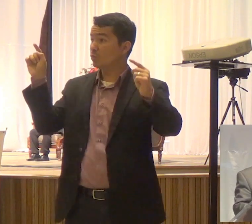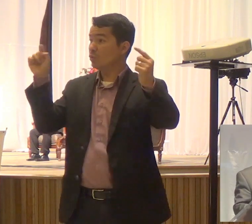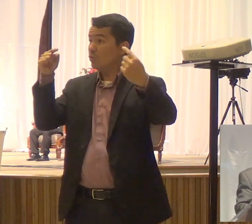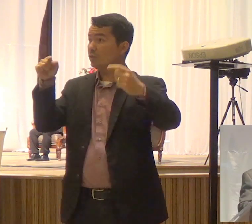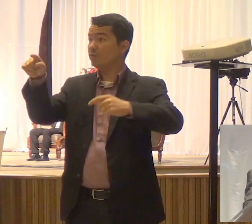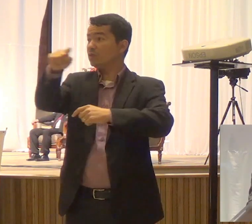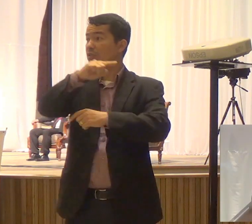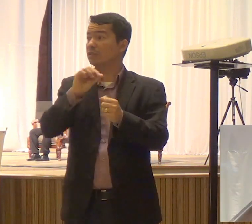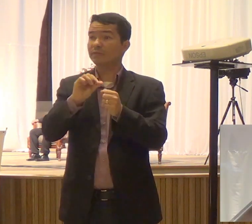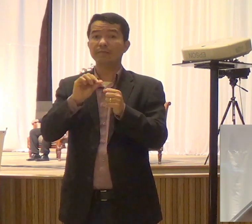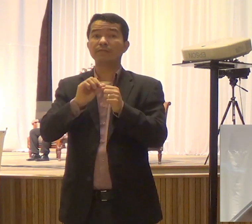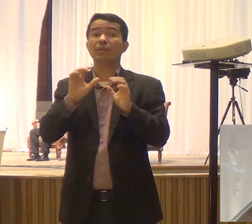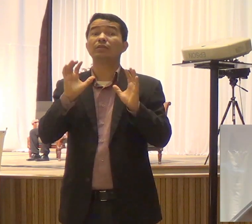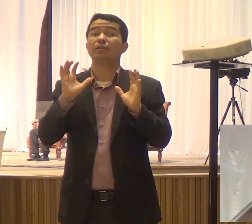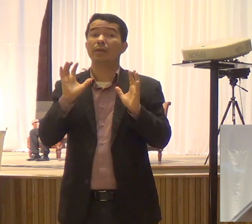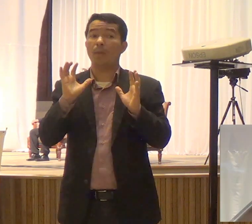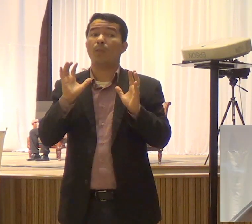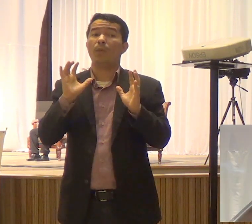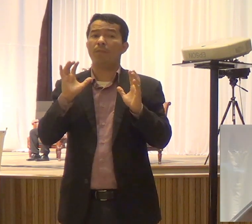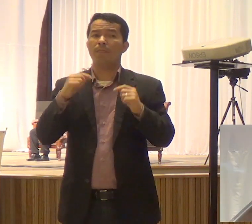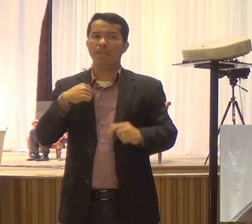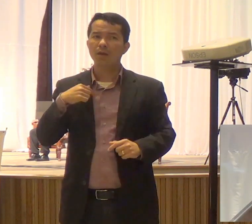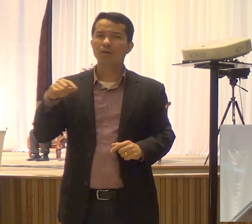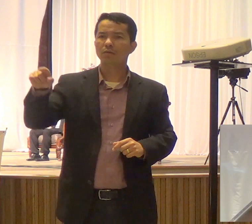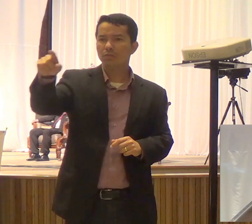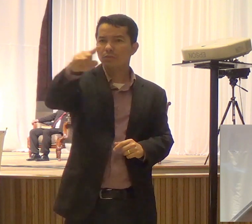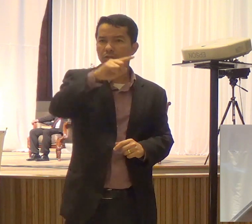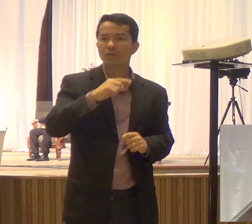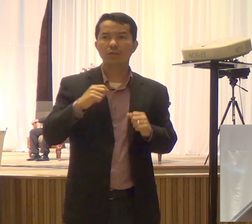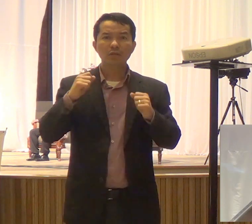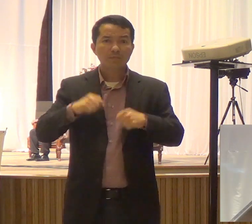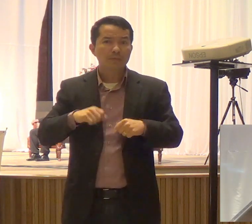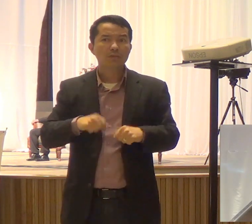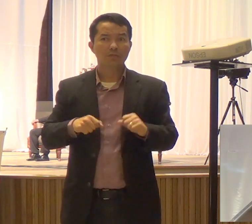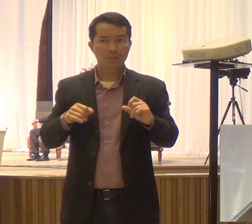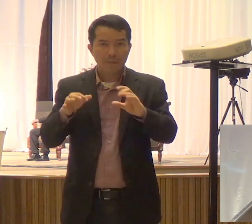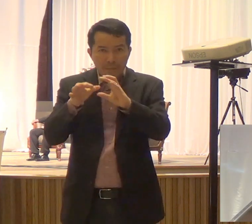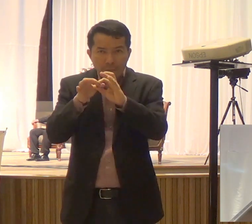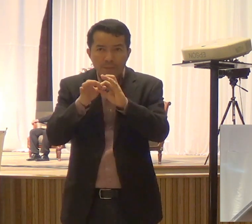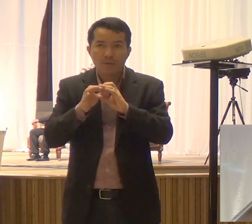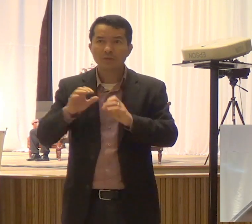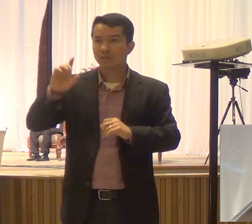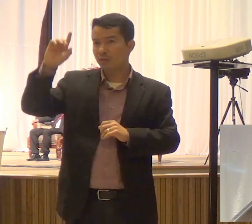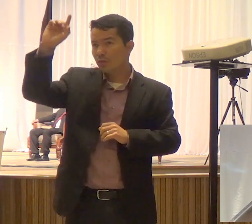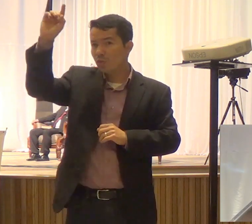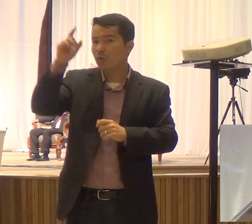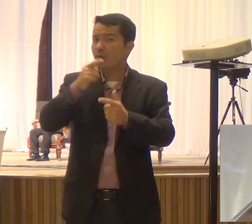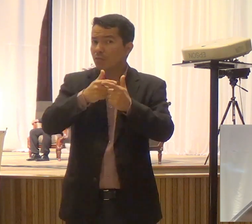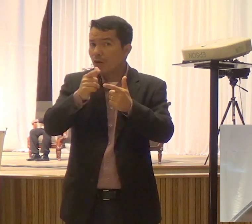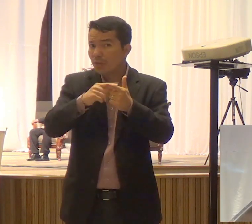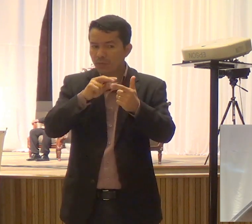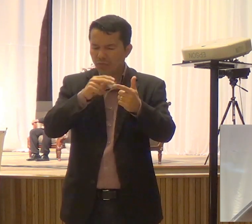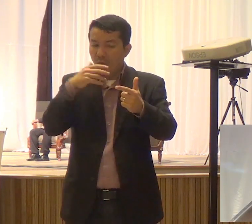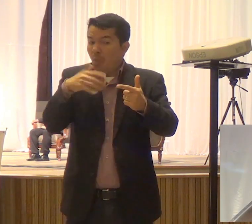não está no trilho, o propósito do fogo diante de Deus é dizer, e saberão